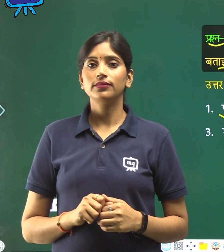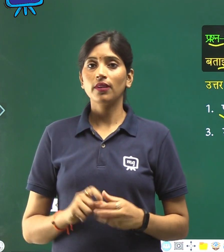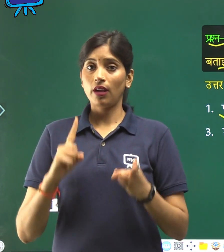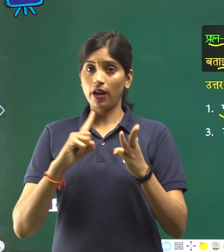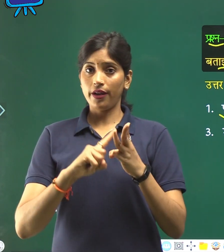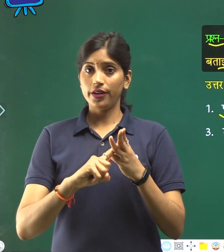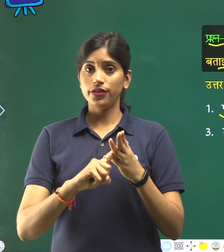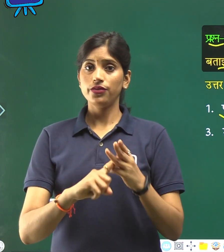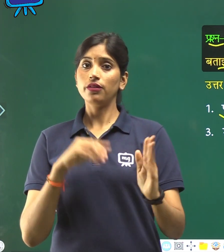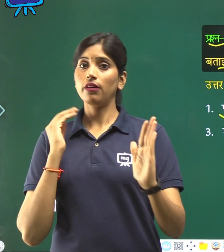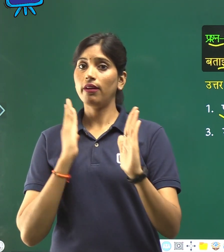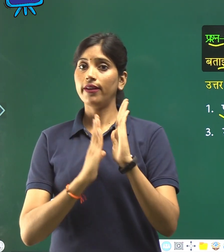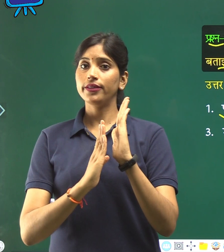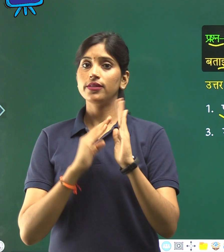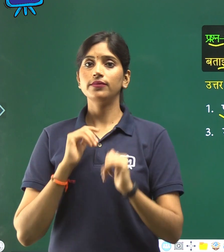पूर्व,